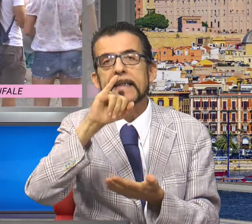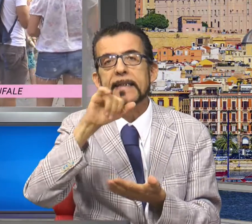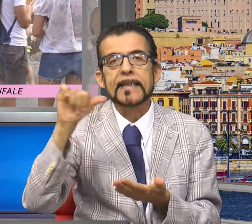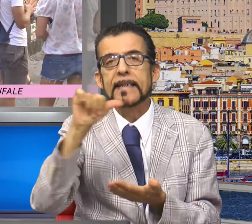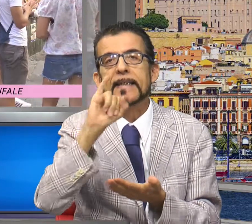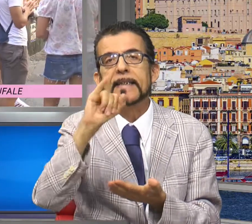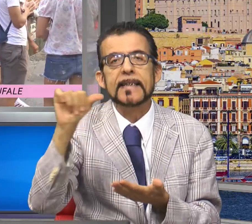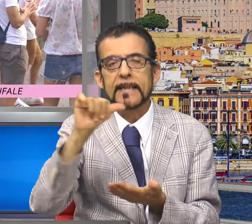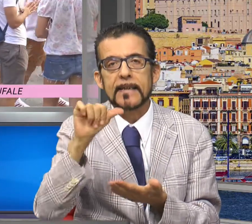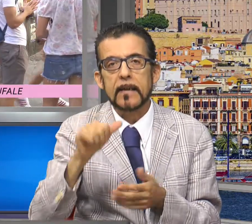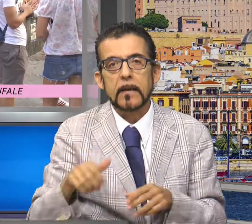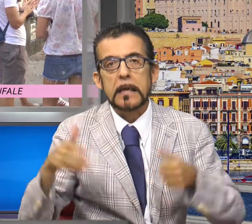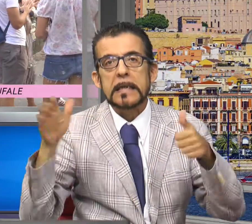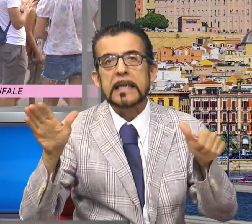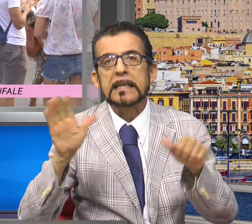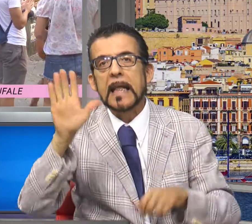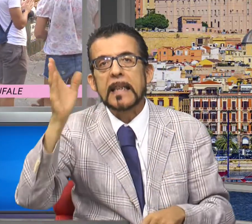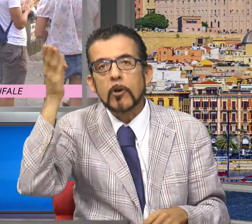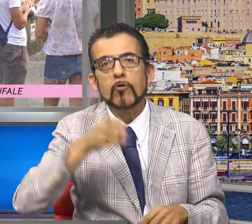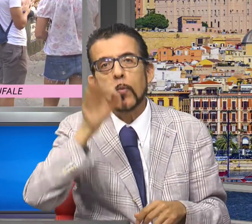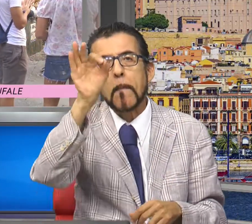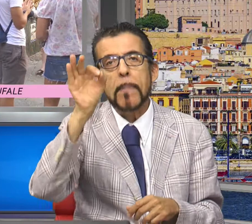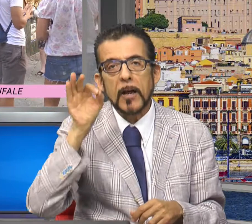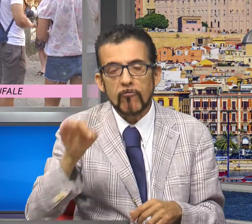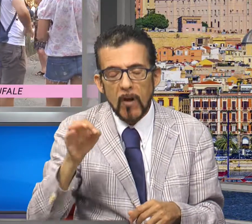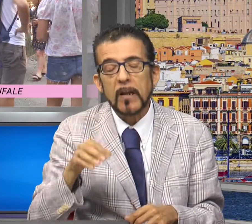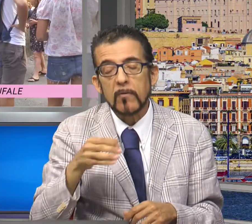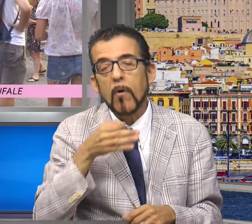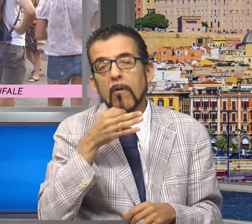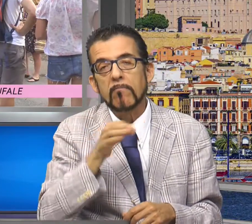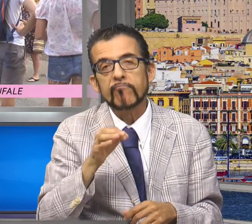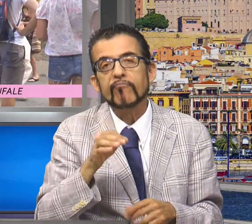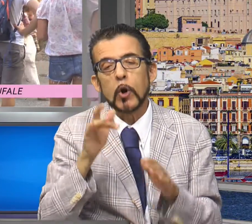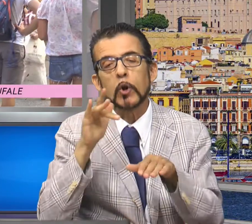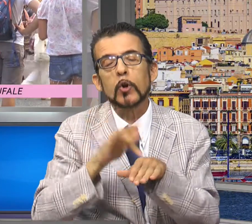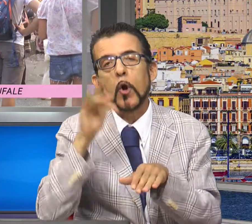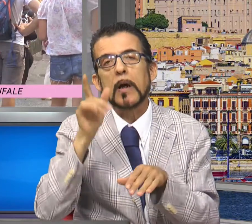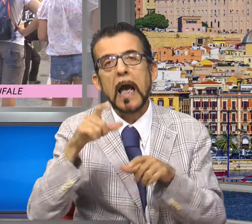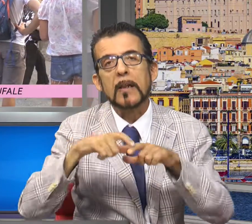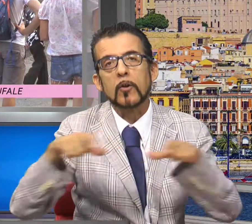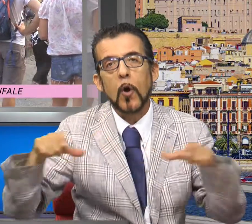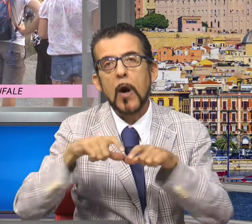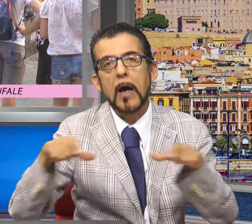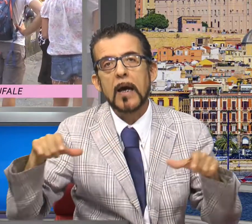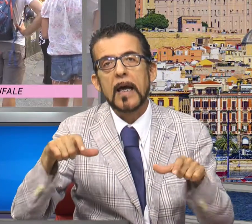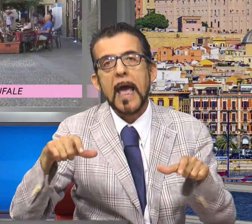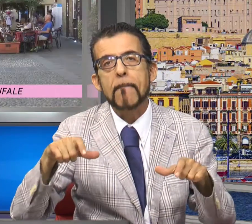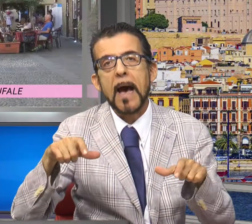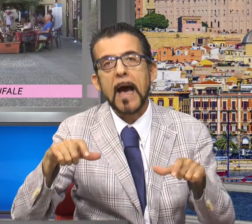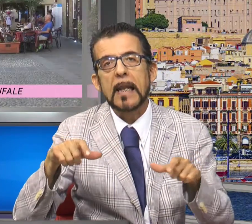65% degli italiani è capitato di essere bersaglio di email ingannevoli nel tentativo di convincere le potenziali